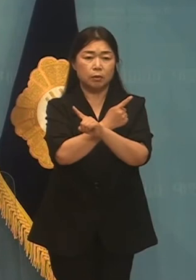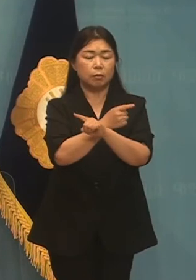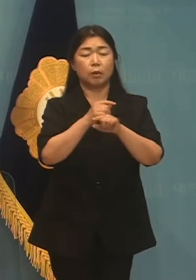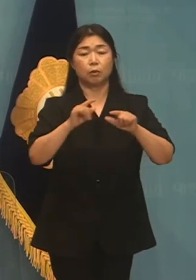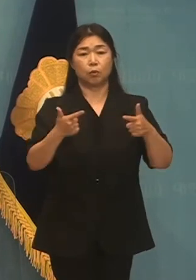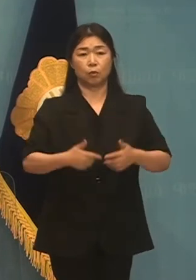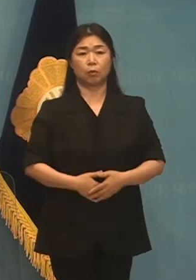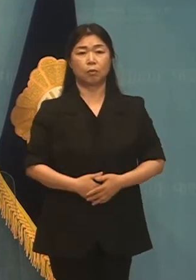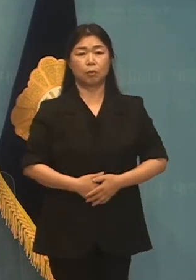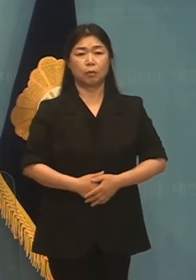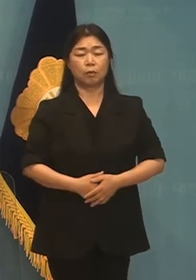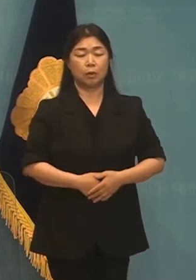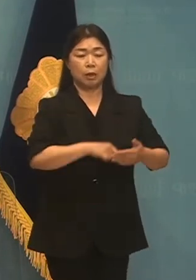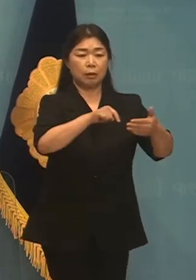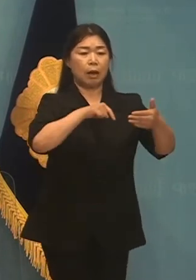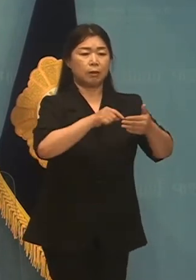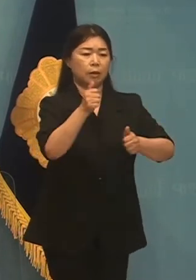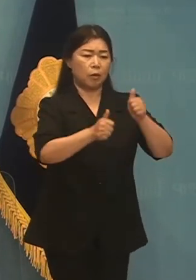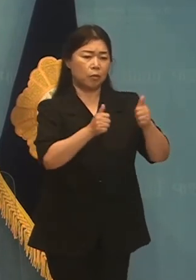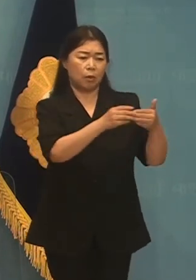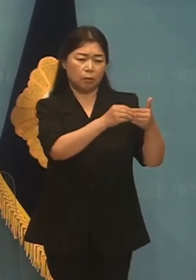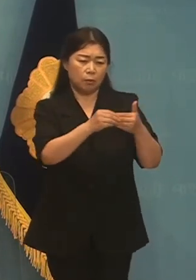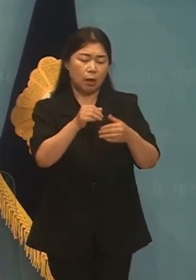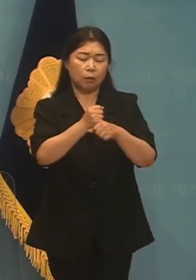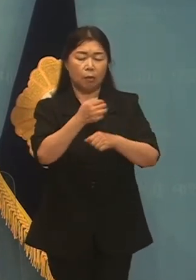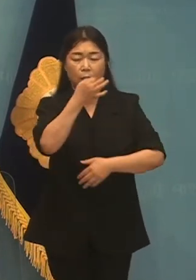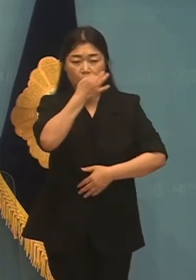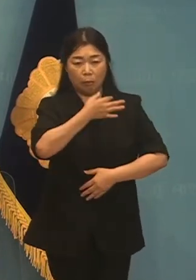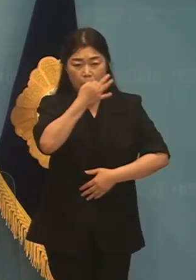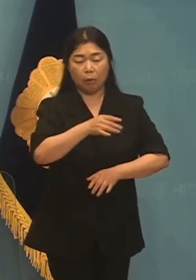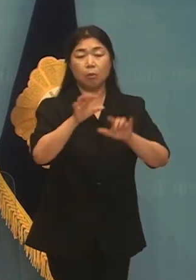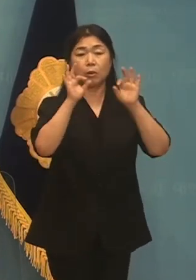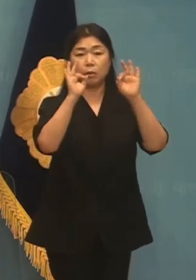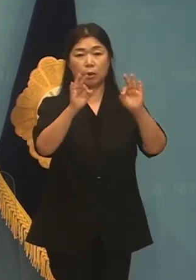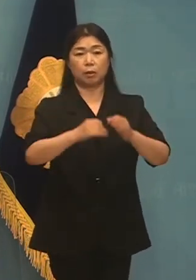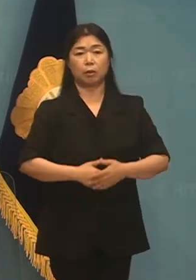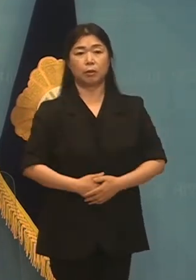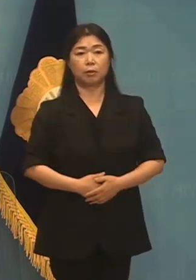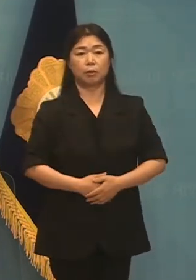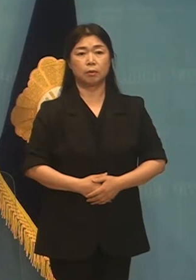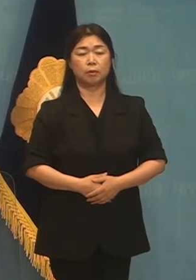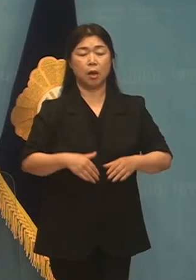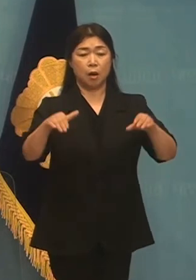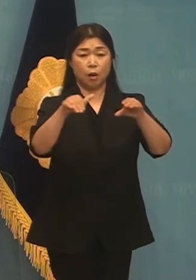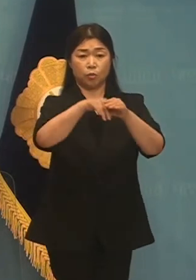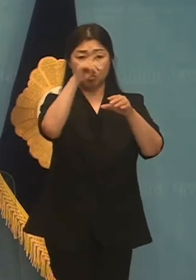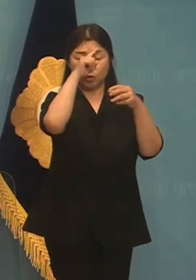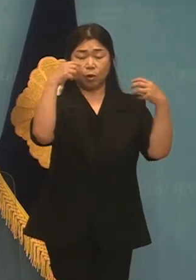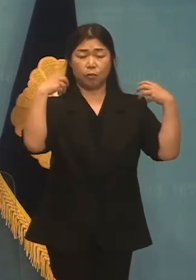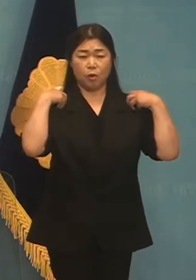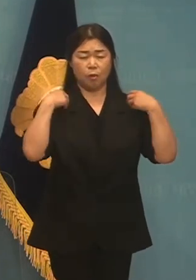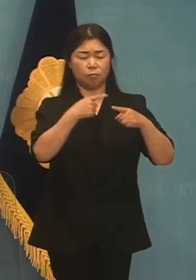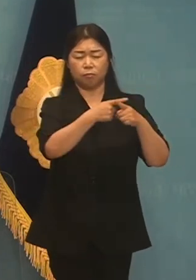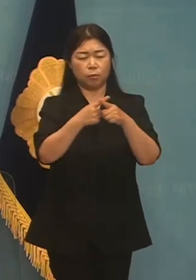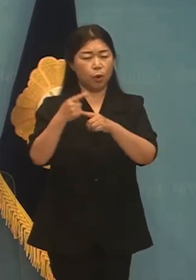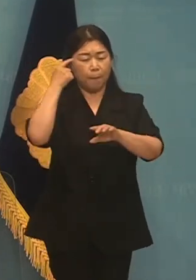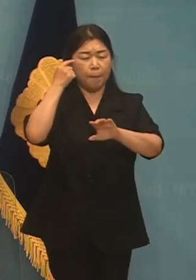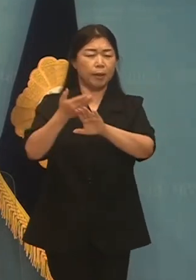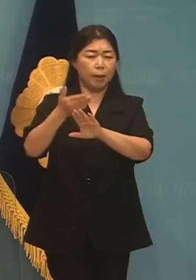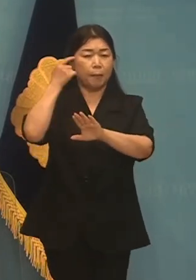경선을 이끌어가기에도 힘겨워 보입니다. 문재인 정부에 대한 반대만을 좌표로